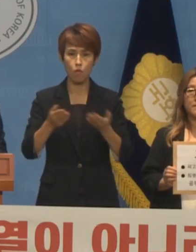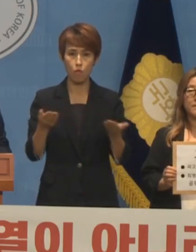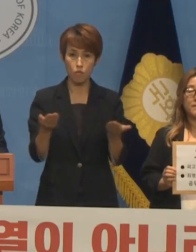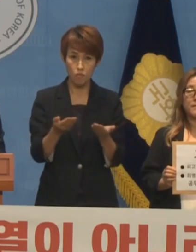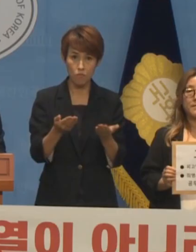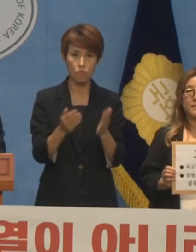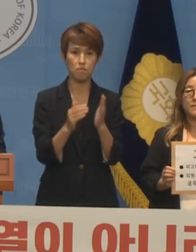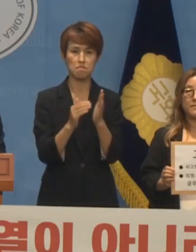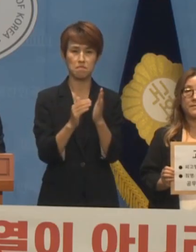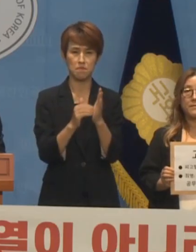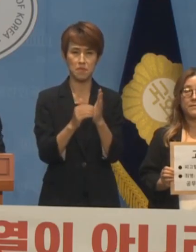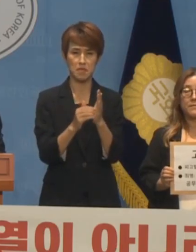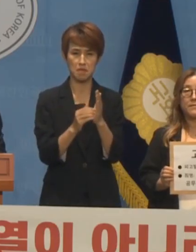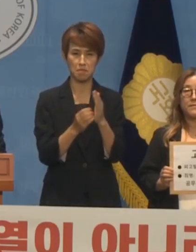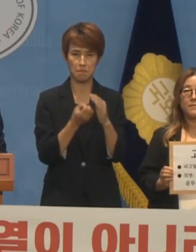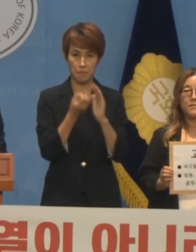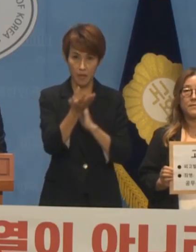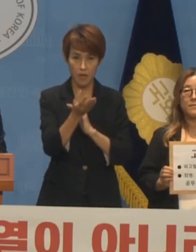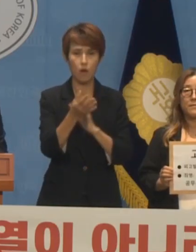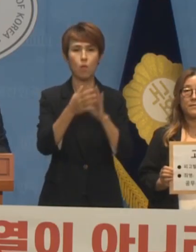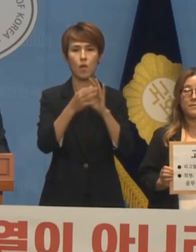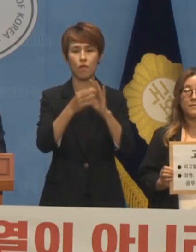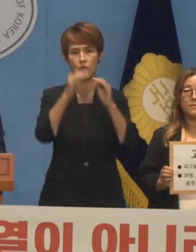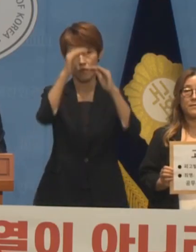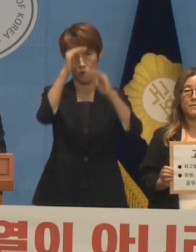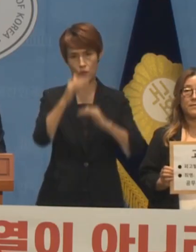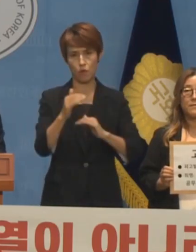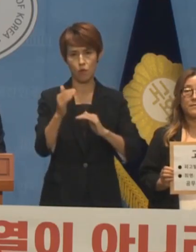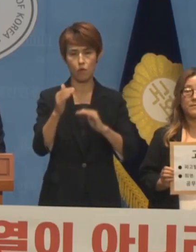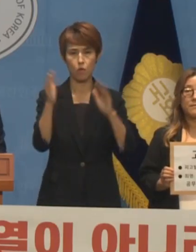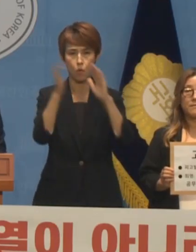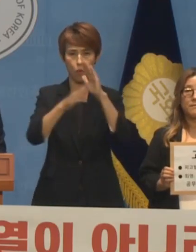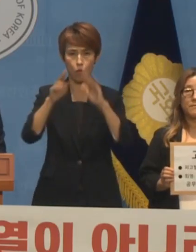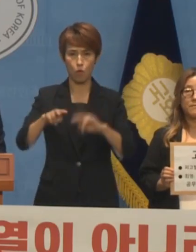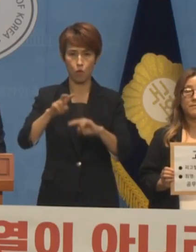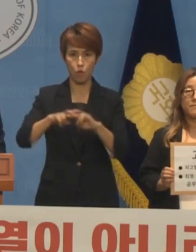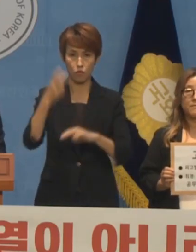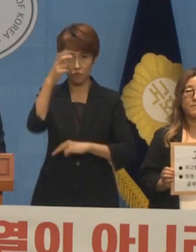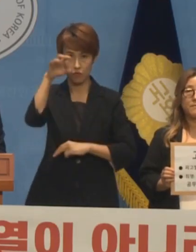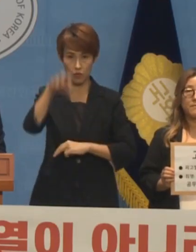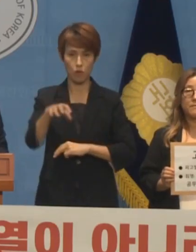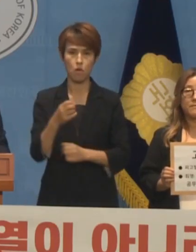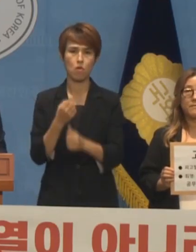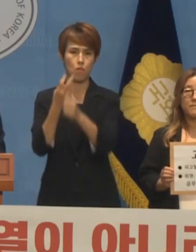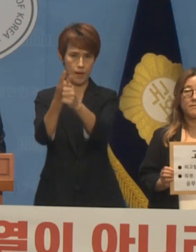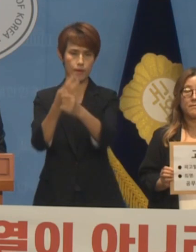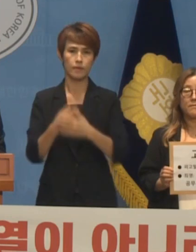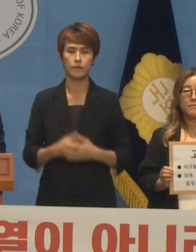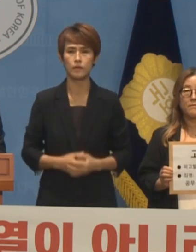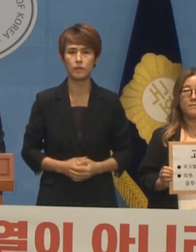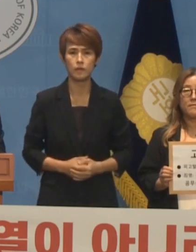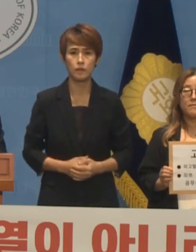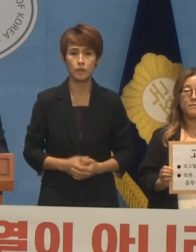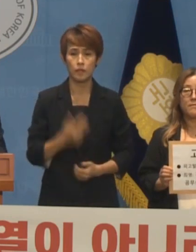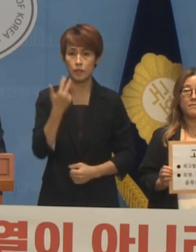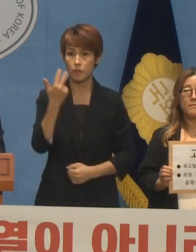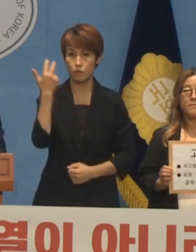혐의 공수처 고발 기자회견을 국회 소통관에서 개최하게 이르렀습니다.